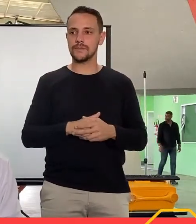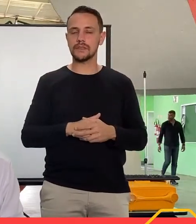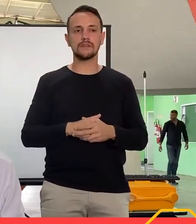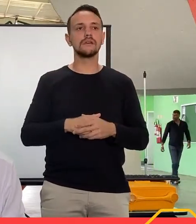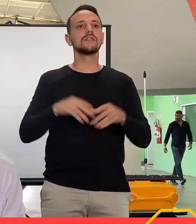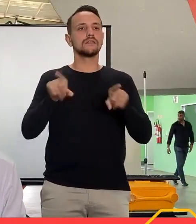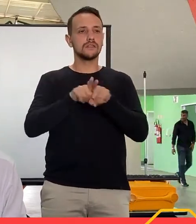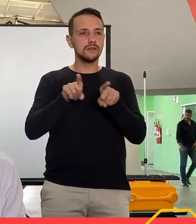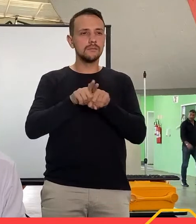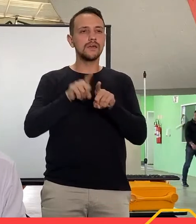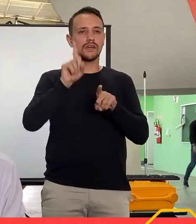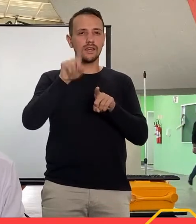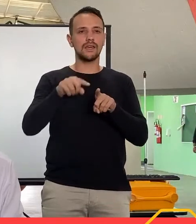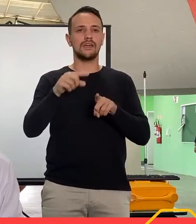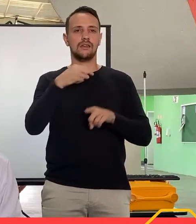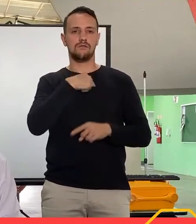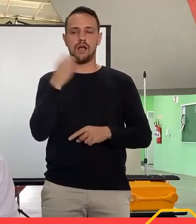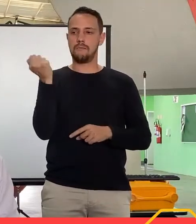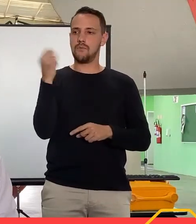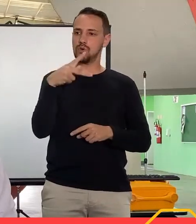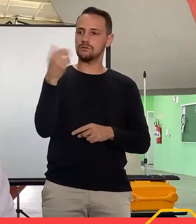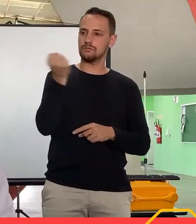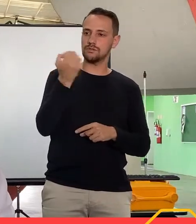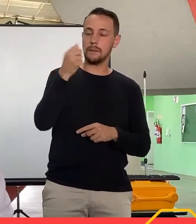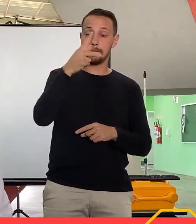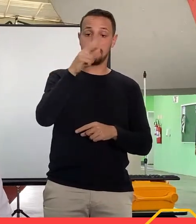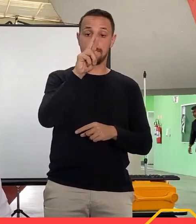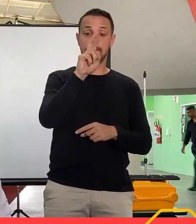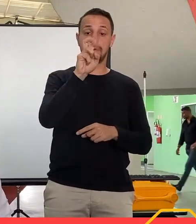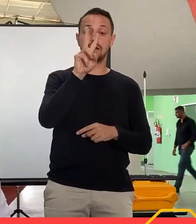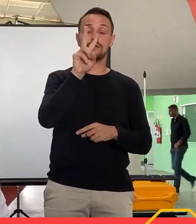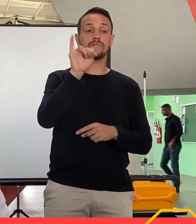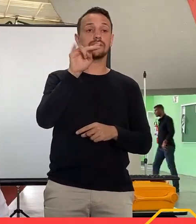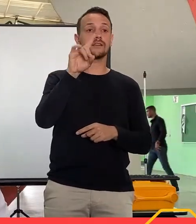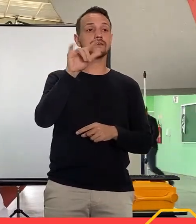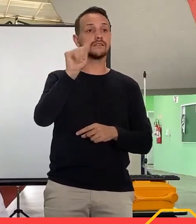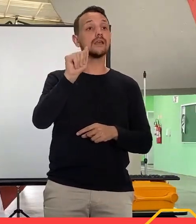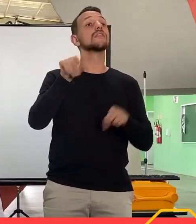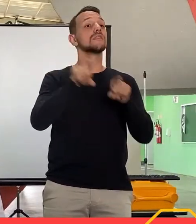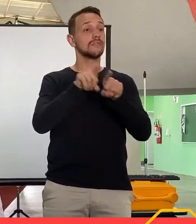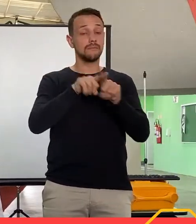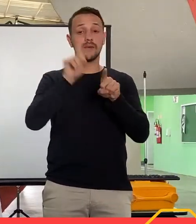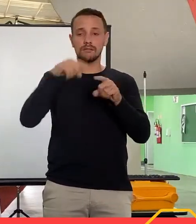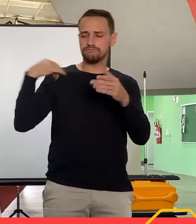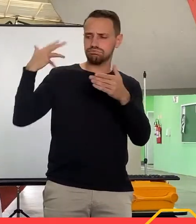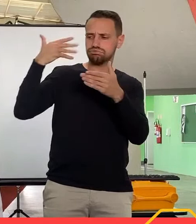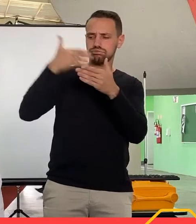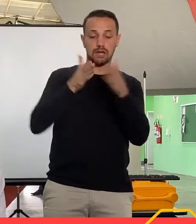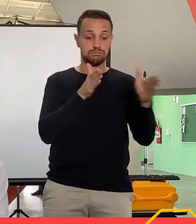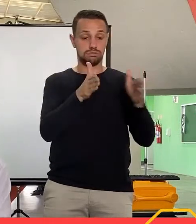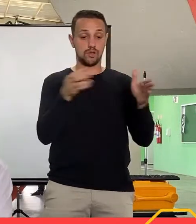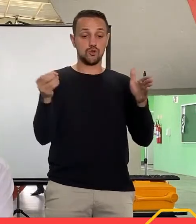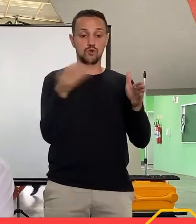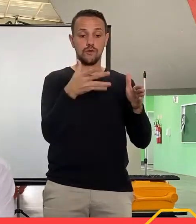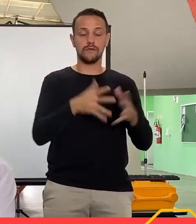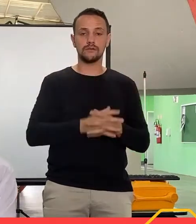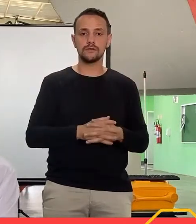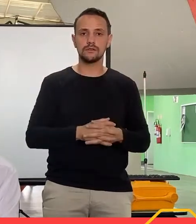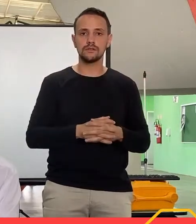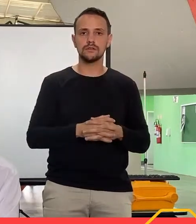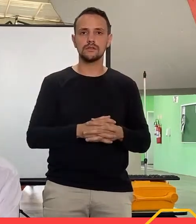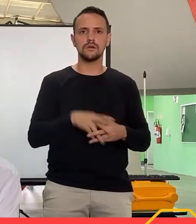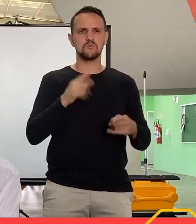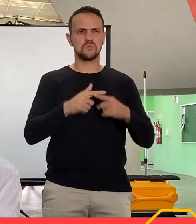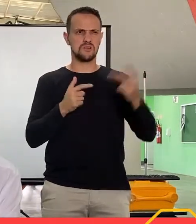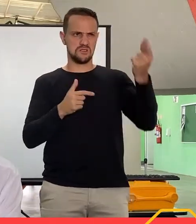à previdência pública é uma coisa extremamente contemporânea. Sem envelhecer as